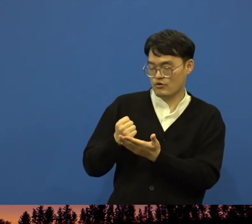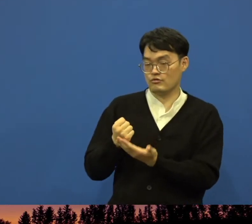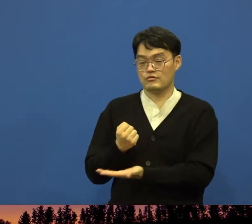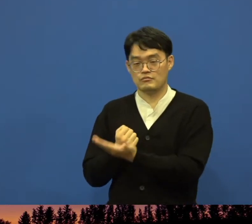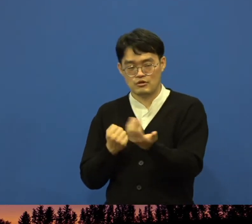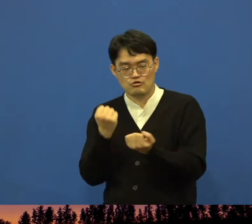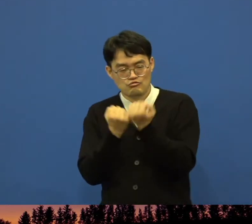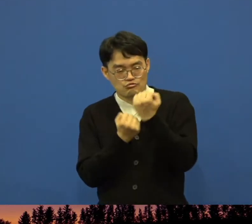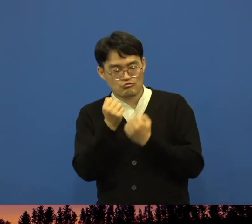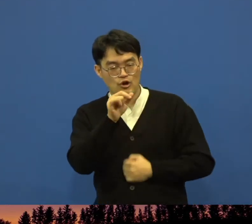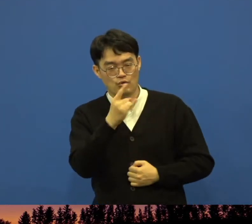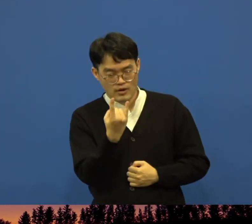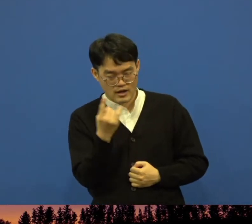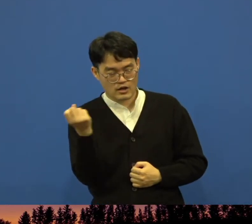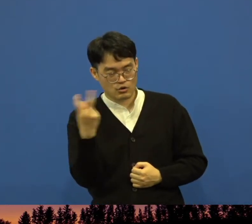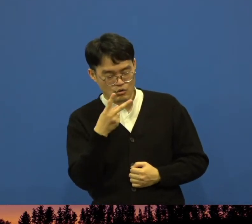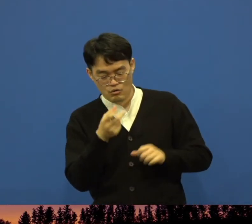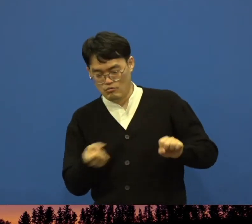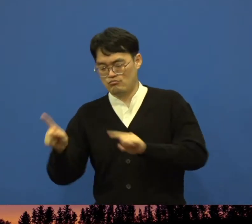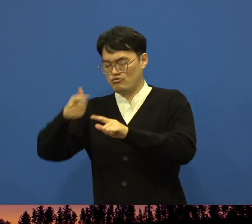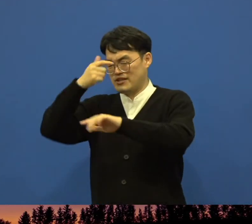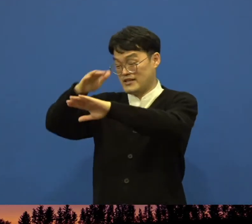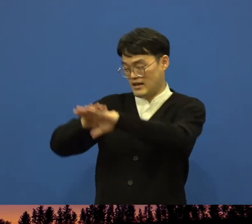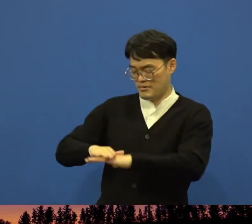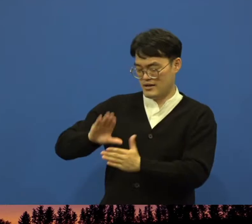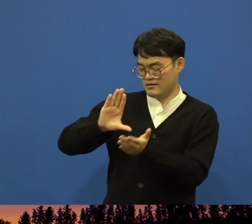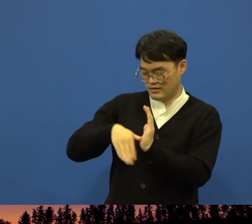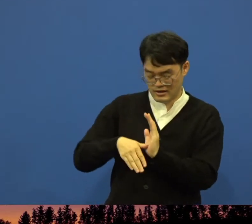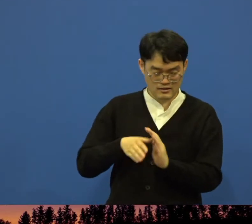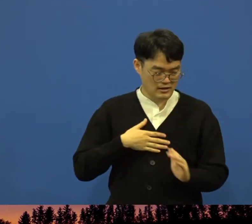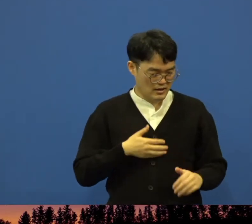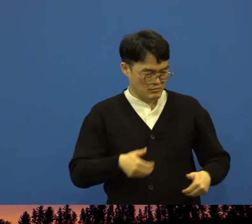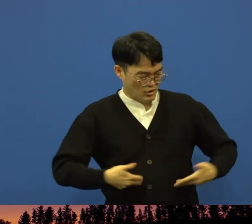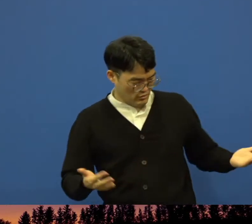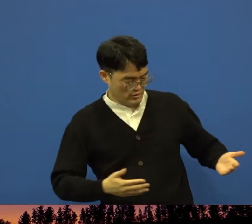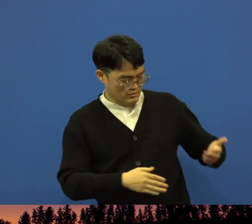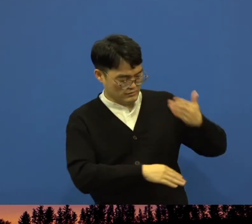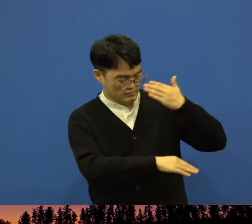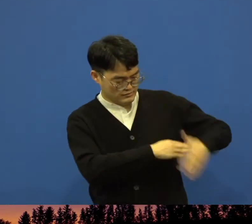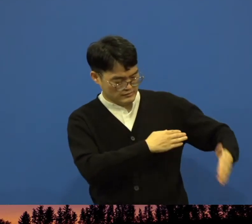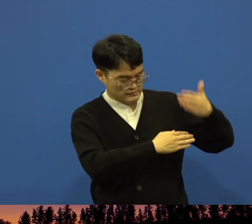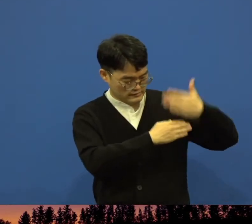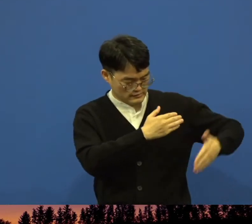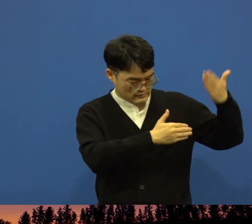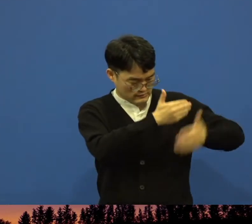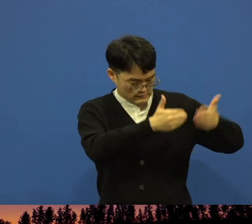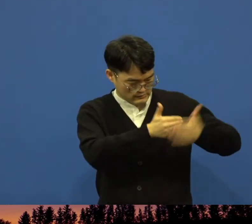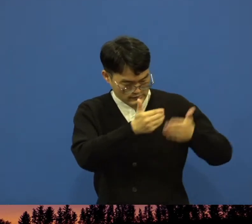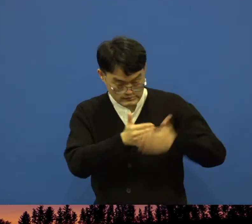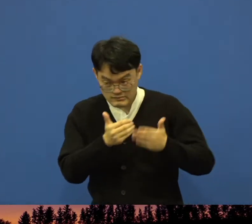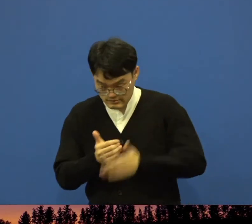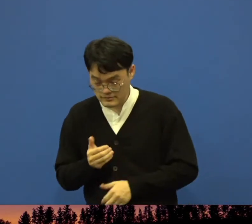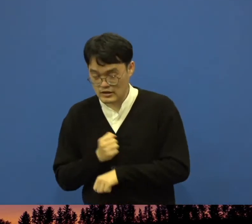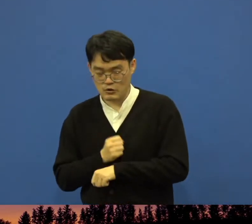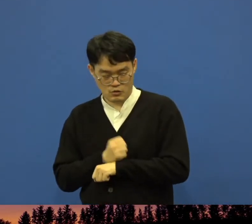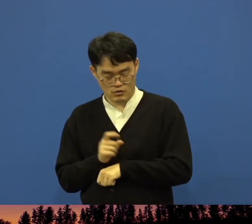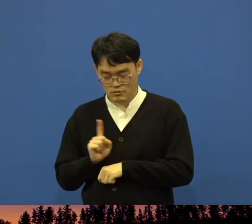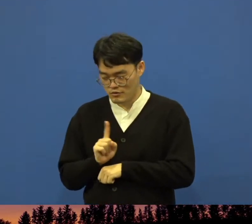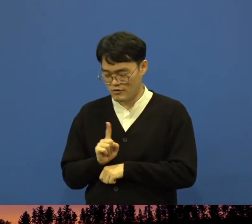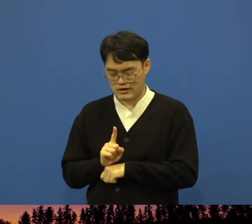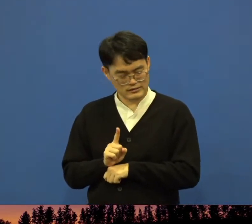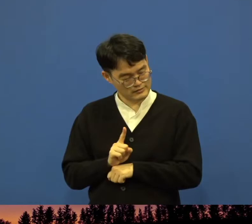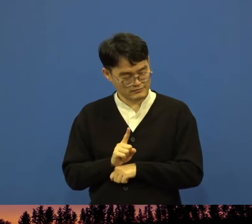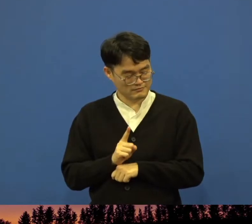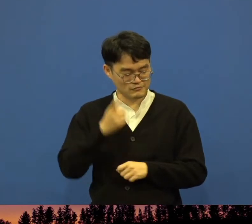은혜를 받으면 그냥 장가지가 다 쳐져 버려요. 쓸데없는 것에 관심도 없어지고 욕심도